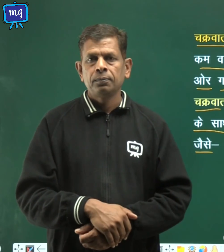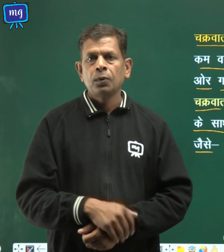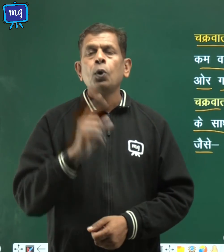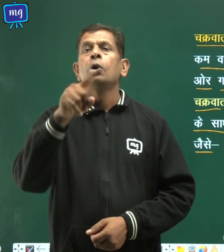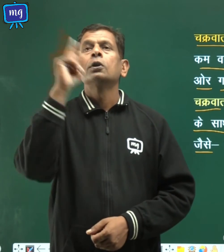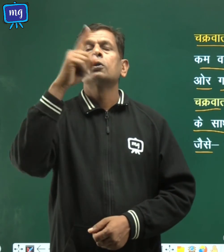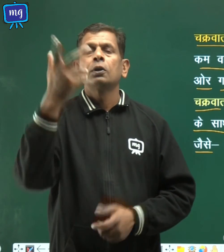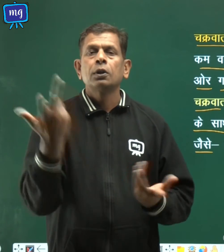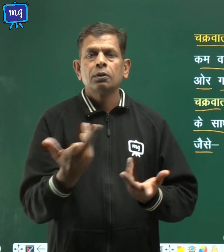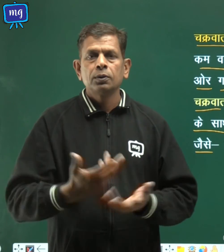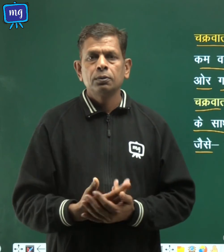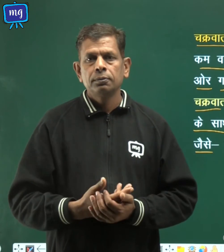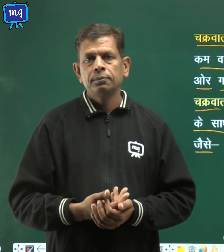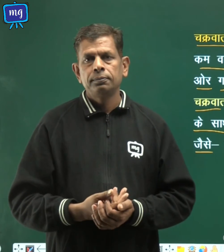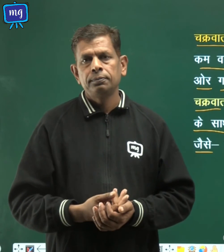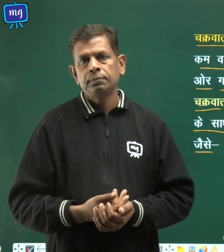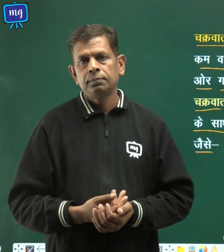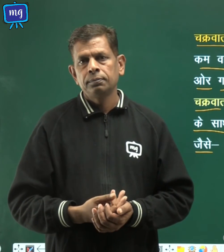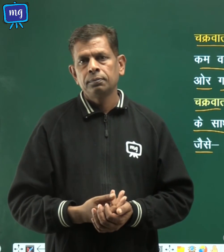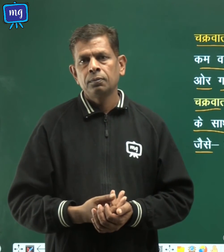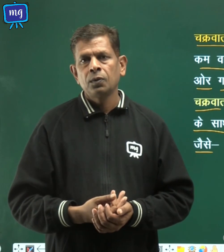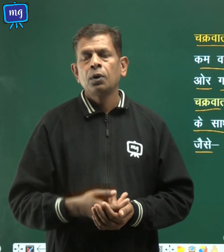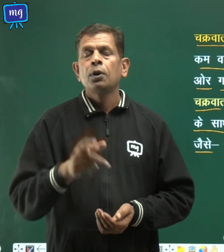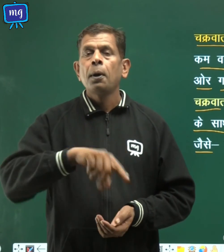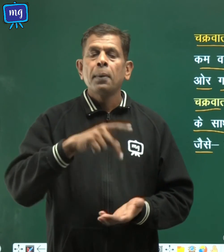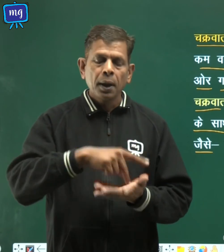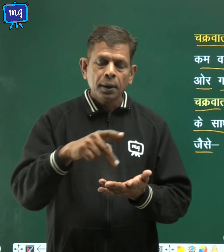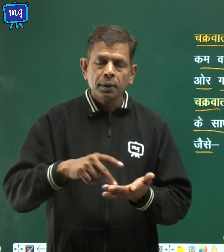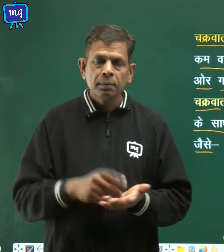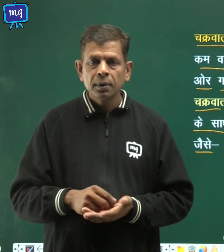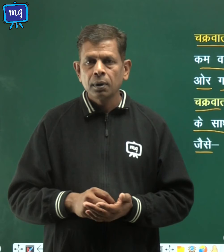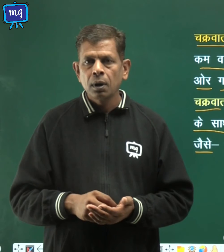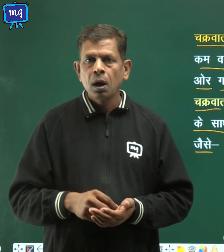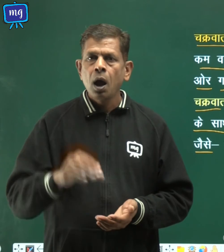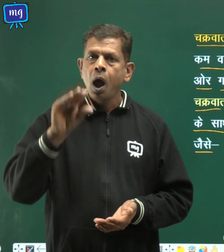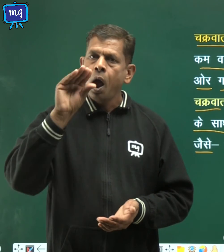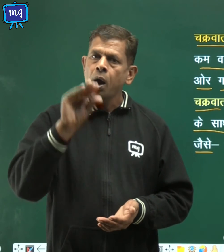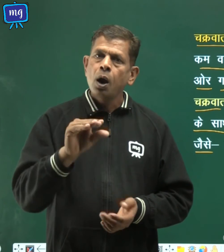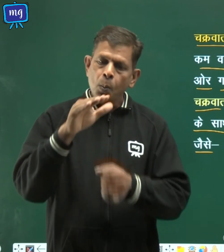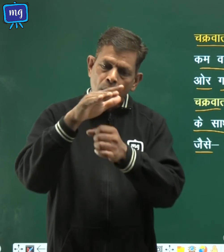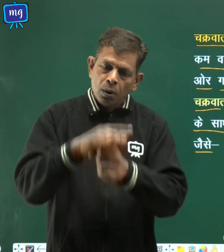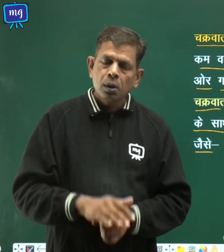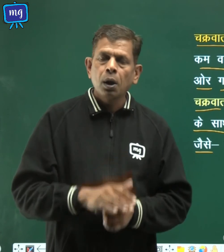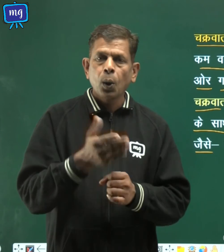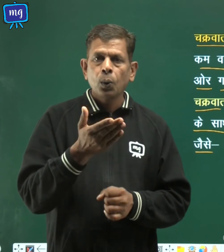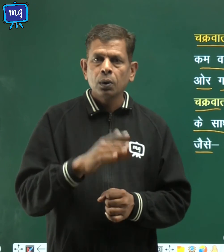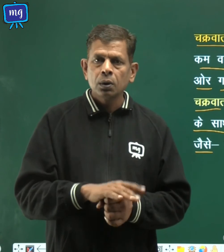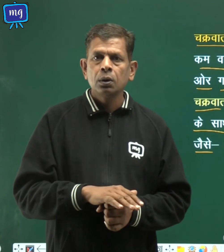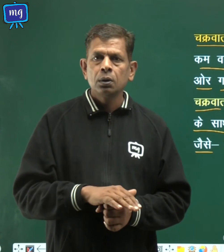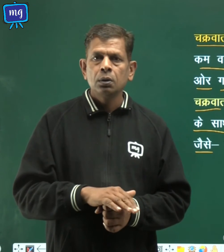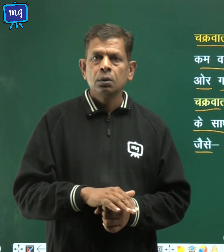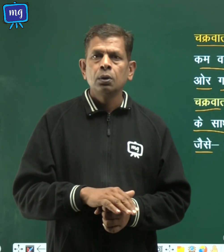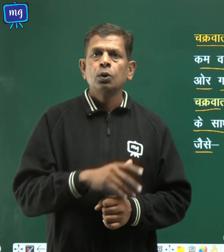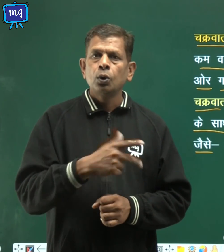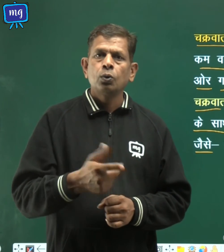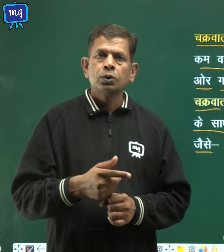चक्रवात क्या होते हैं बच्चों? जब एक क्षेत्र में कम वायुमंडलीय दाब हो जाता है